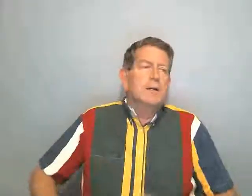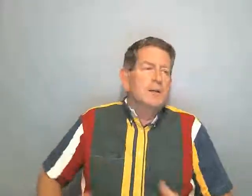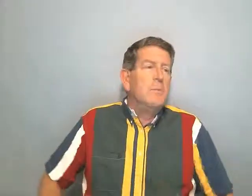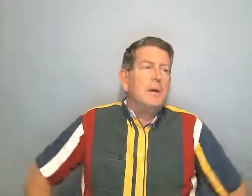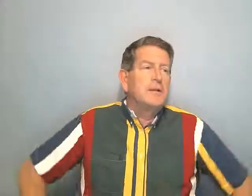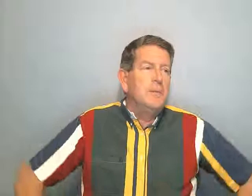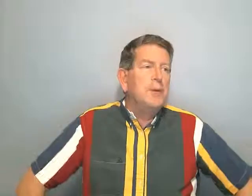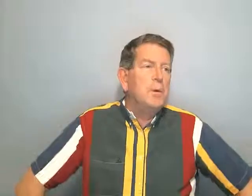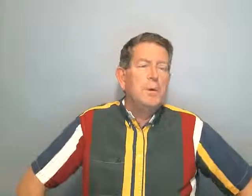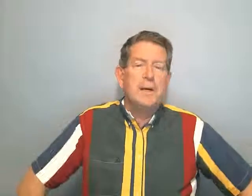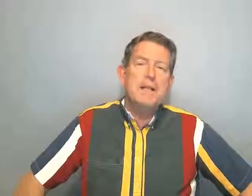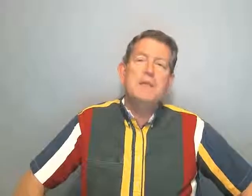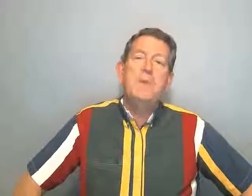non pas seulement toléré, c'est permis.